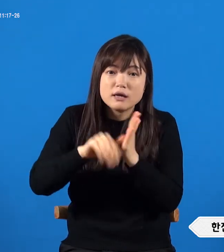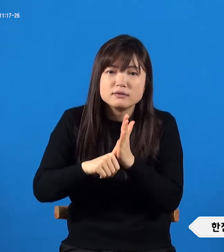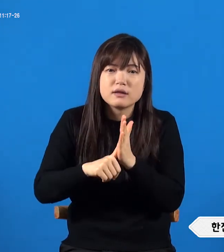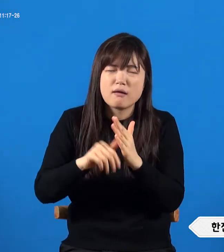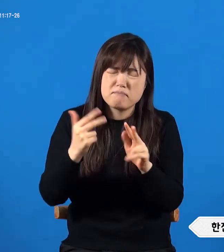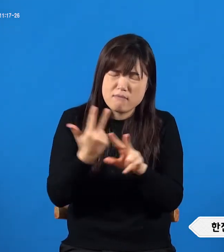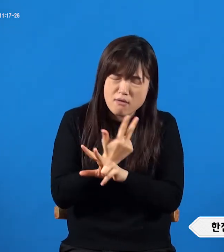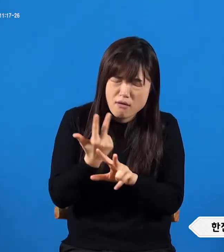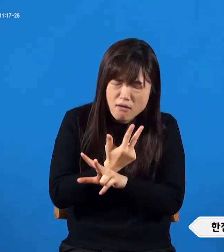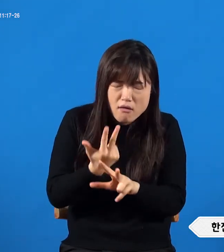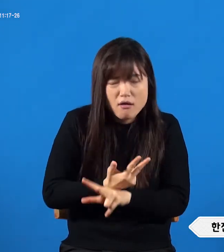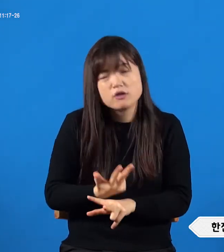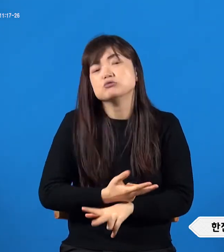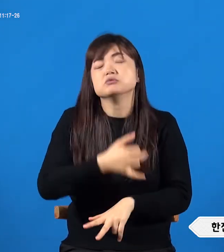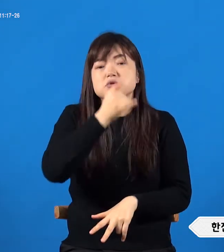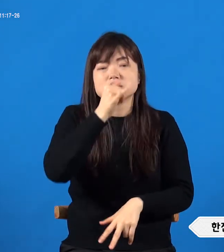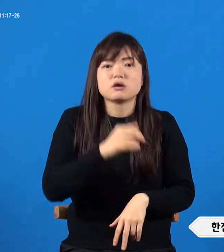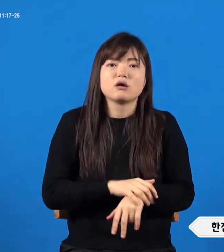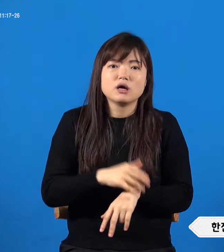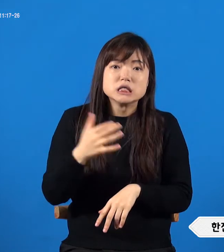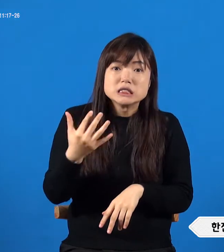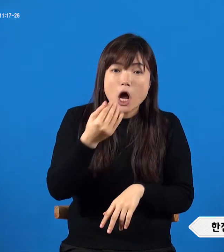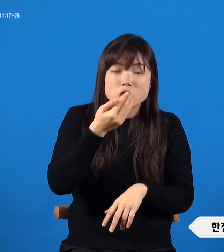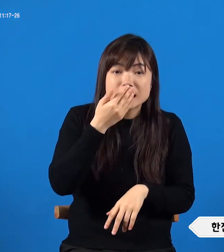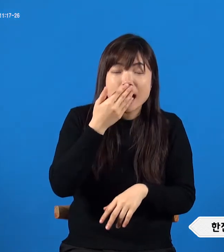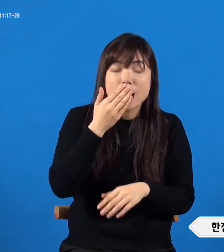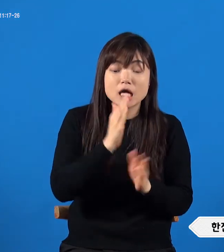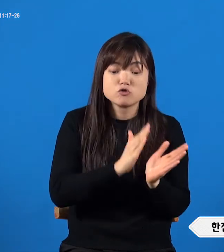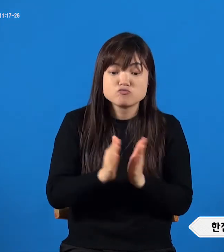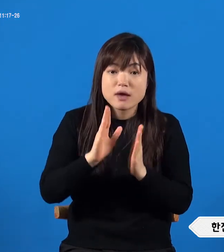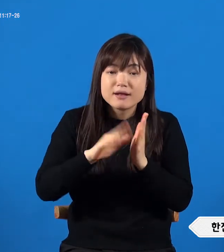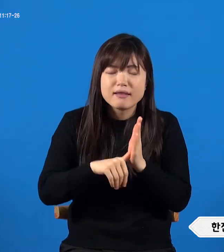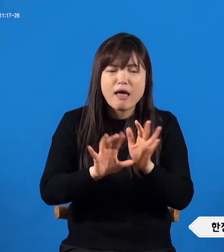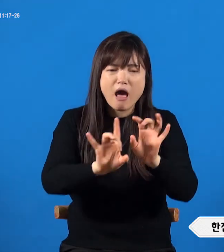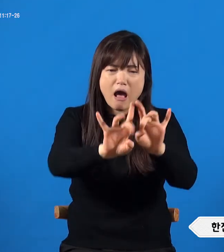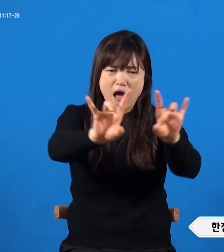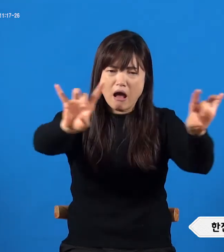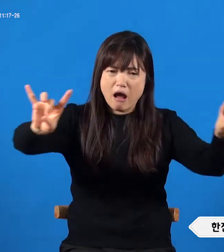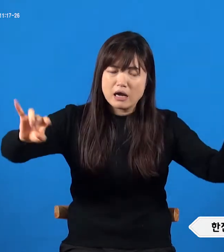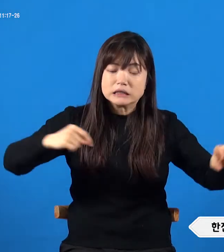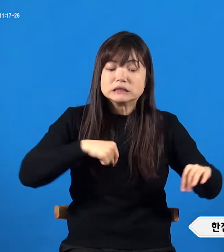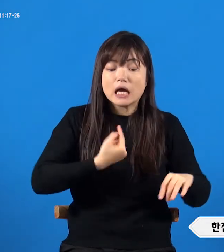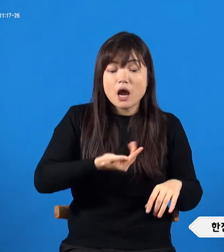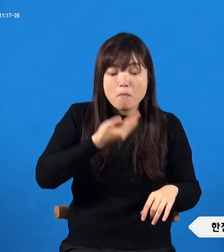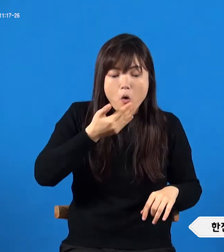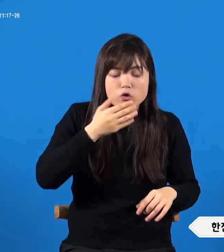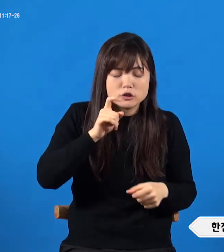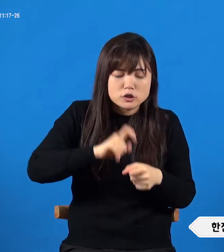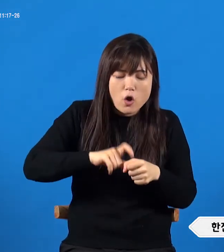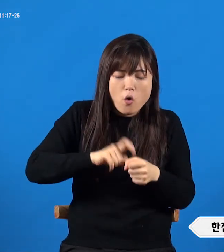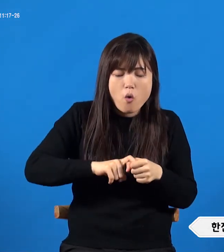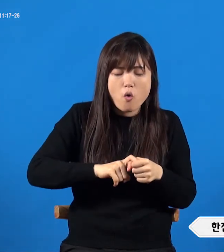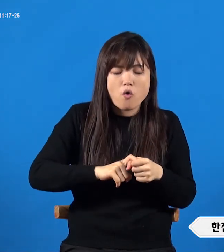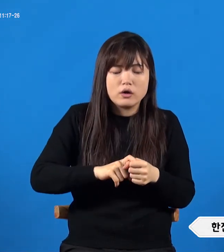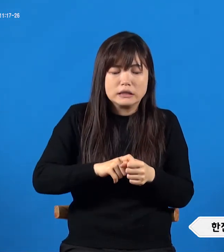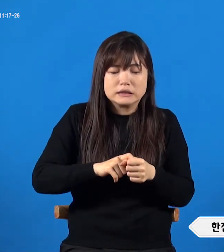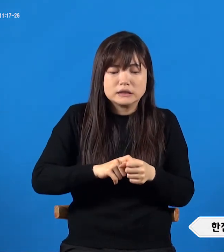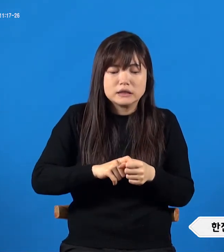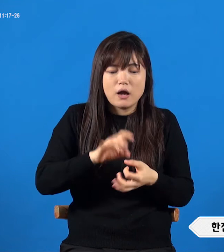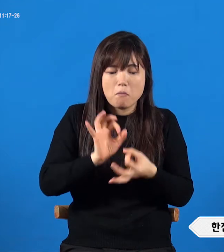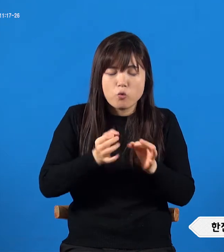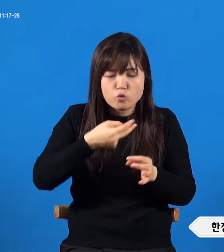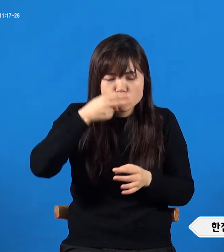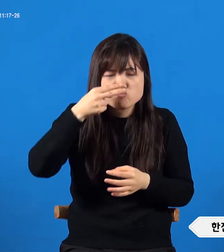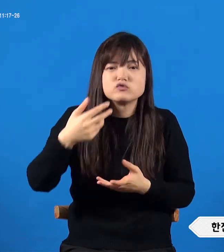또 매주일 성찬을 했기 때문에 성찬을 거행할 때는 각자가 자기가 먹을 떡과 포도주를 준비해